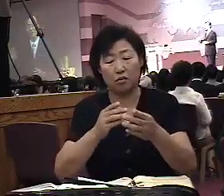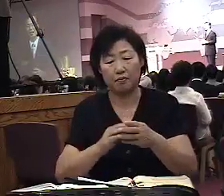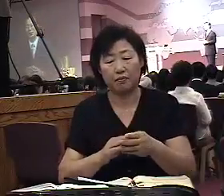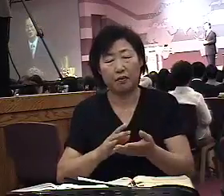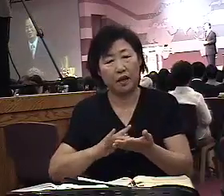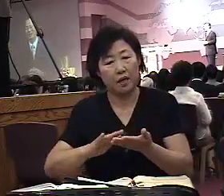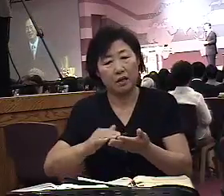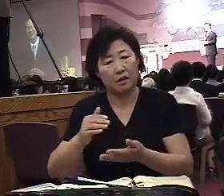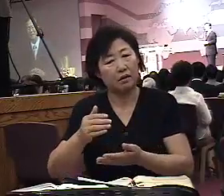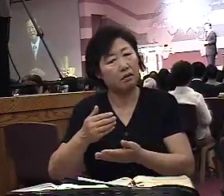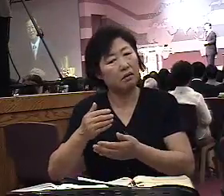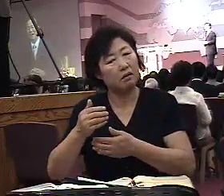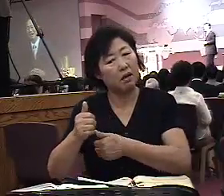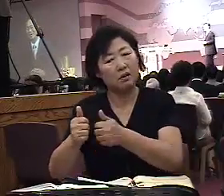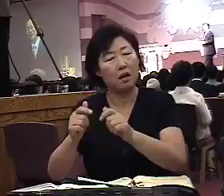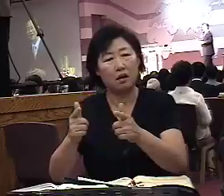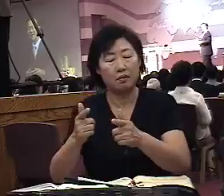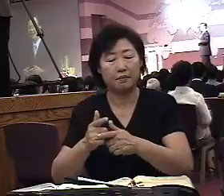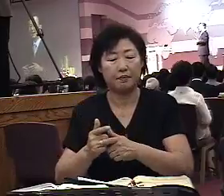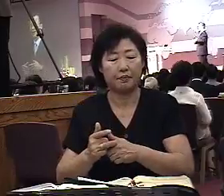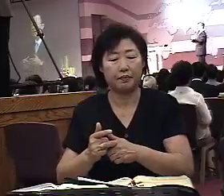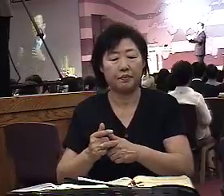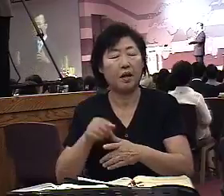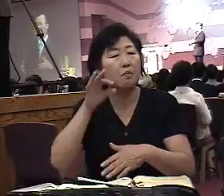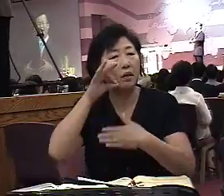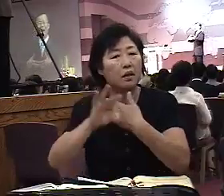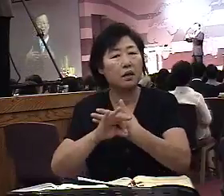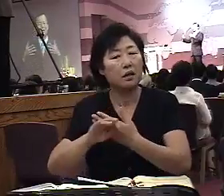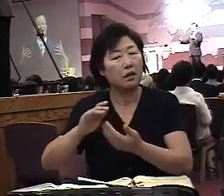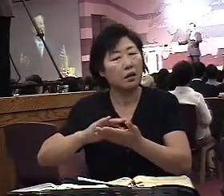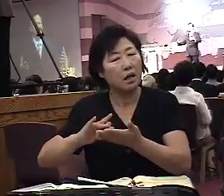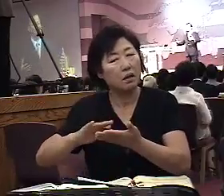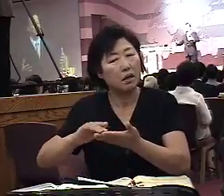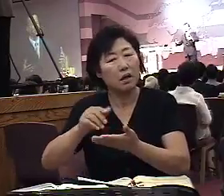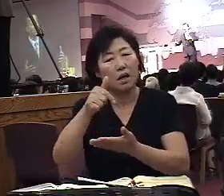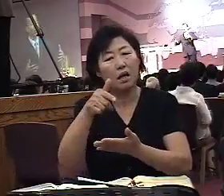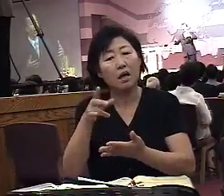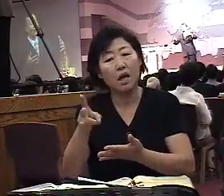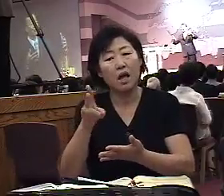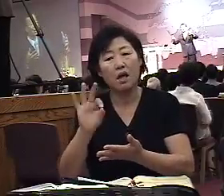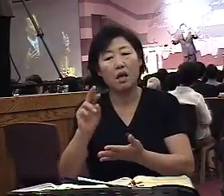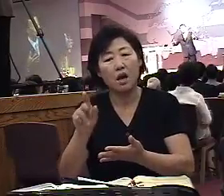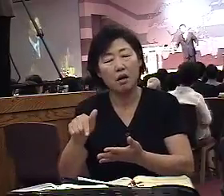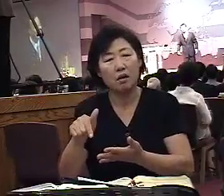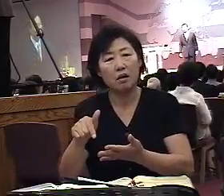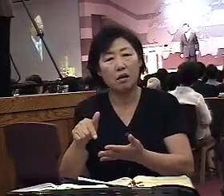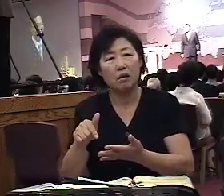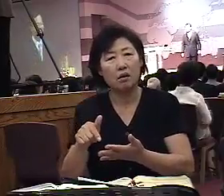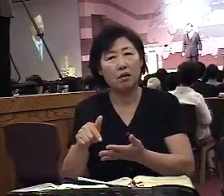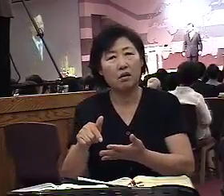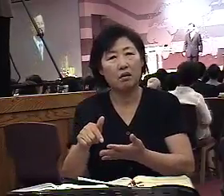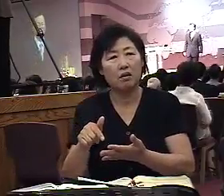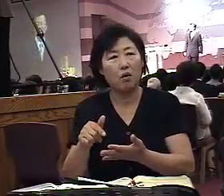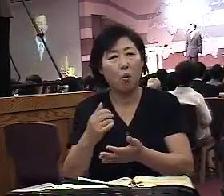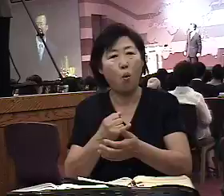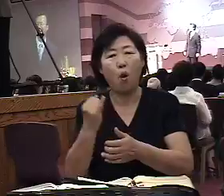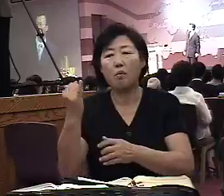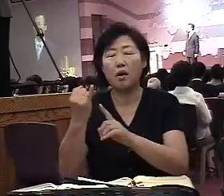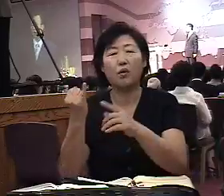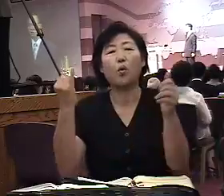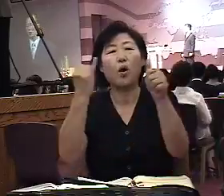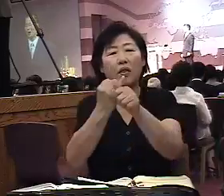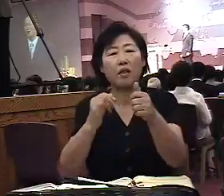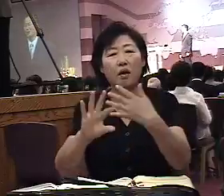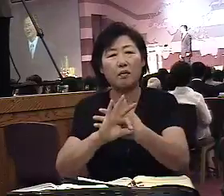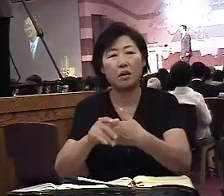계산이 따르지 않습니다. 만약에 제가 계약을 따라 제 와이프와 결혼을 했다면 이러한